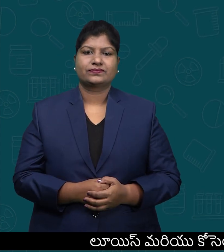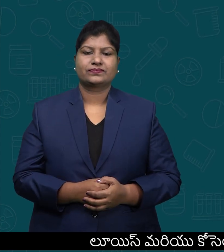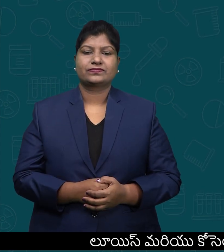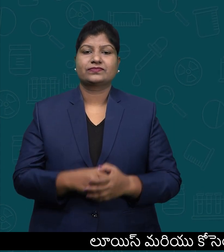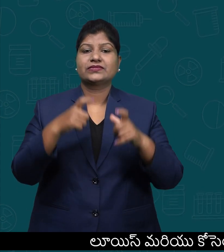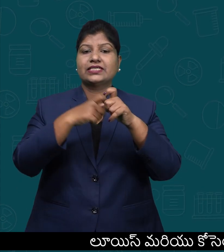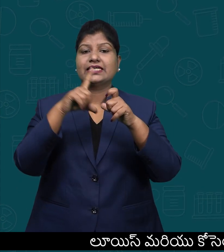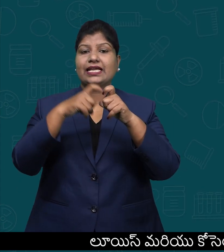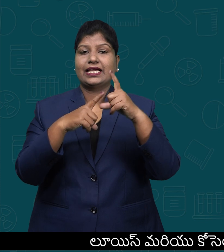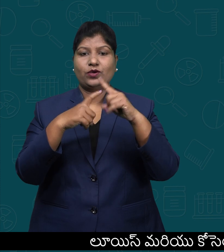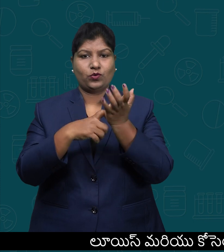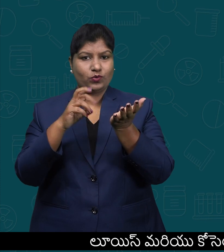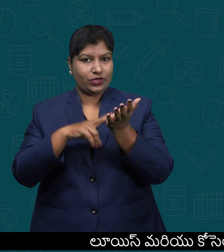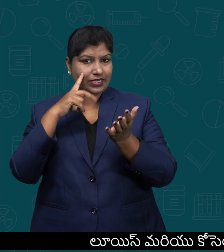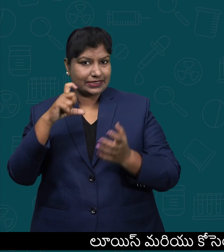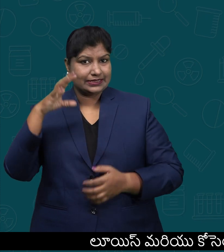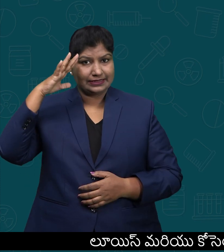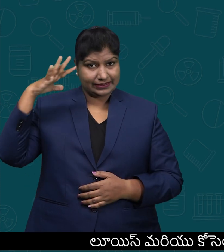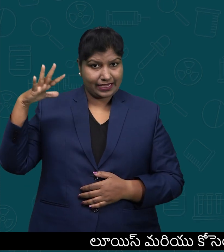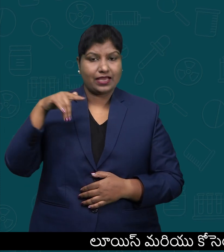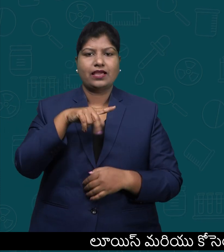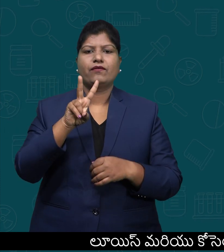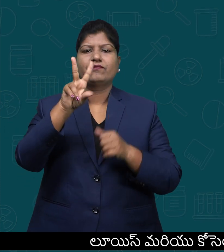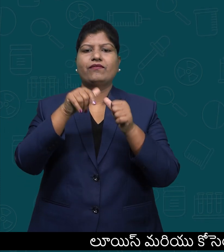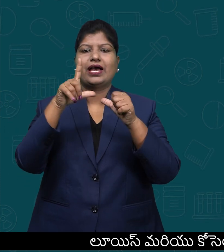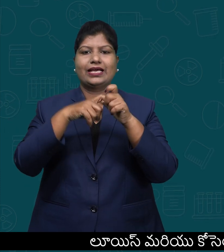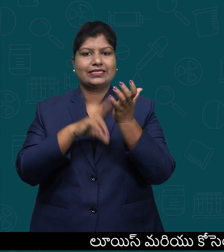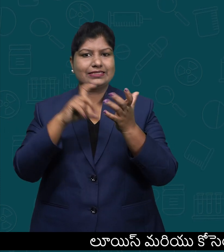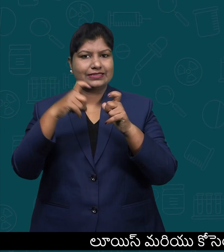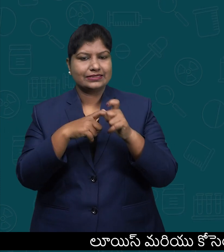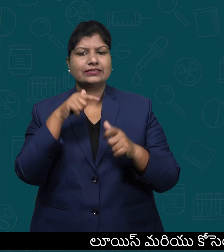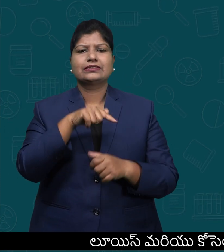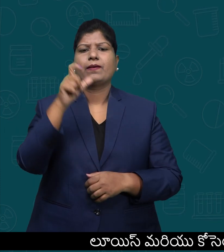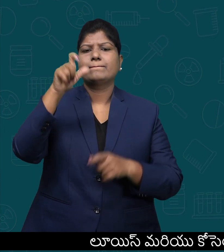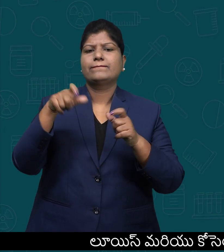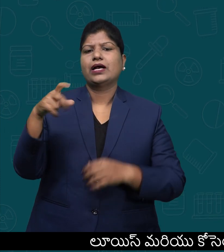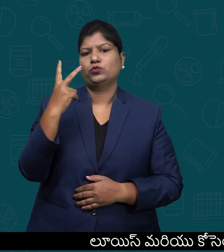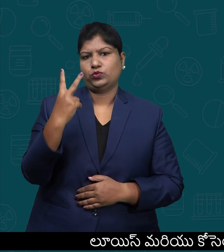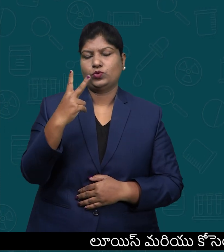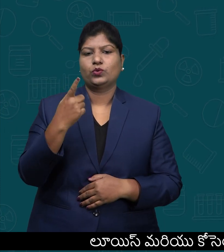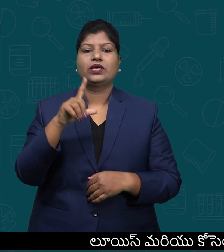లూయిస్ మరియు కోసెల్ చేత రూపొందించబడిన ఎలక్ట్రానిక్ వ్యాలెన్సీ సిద్ధాంతం.